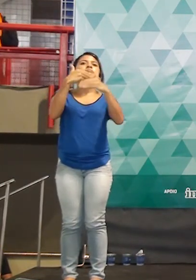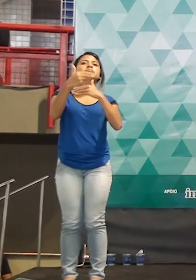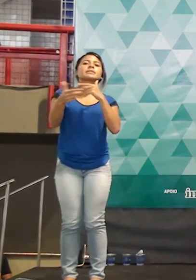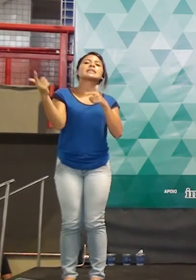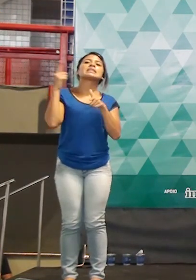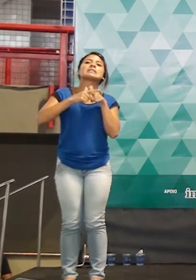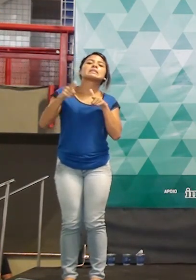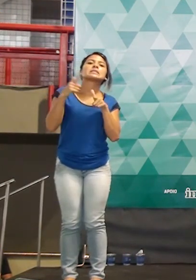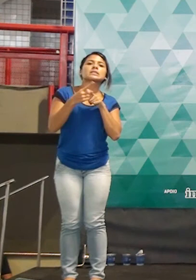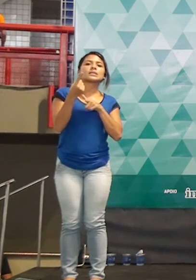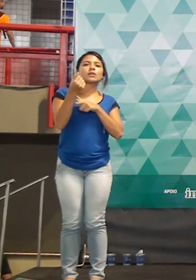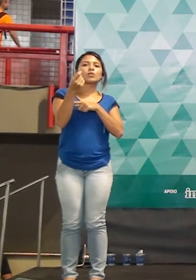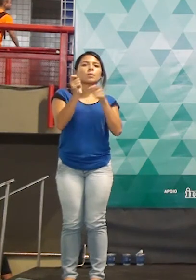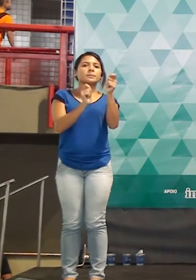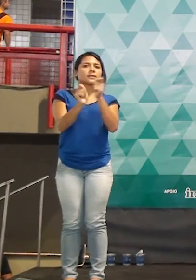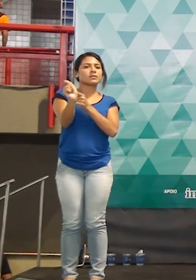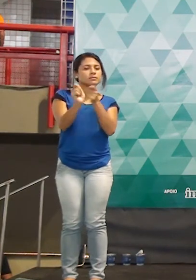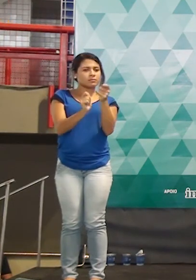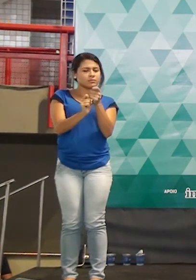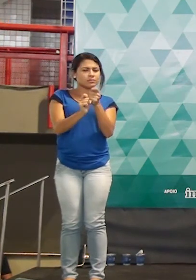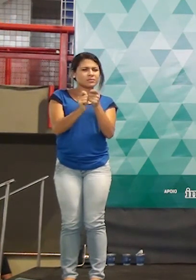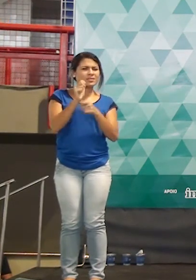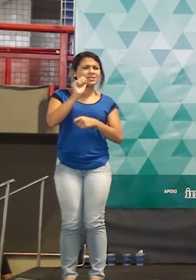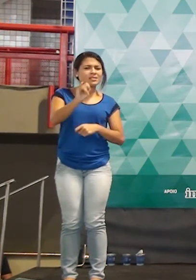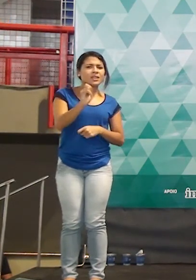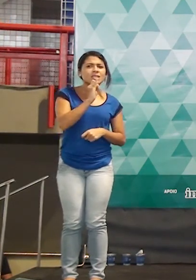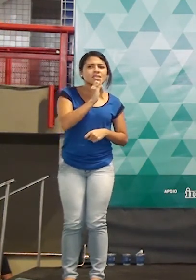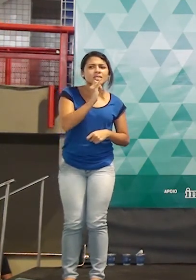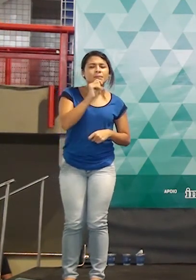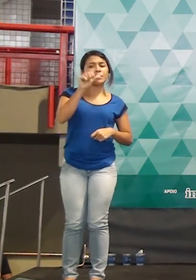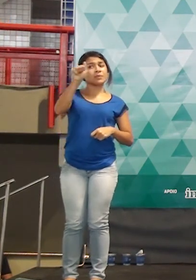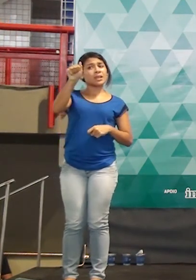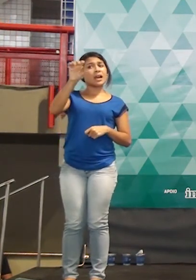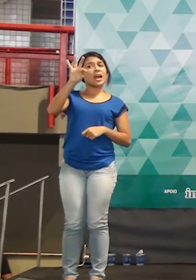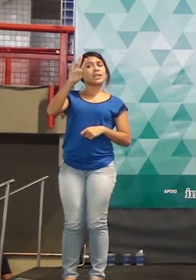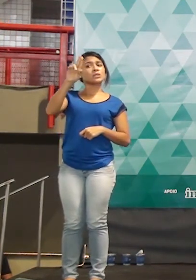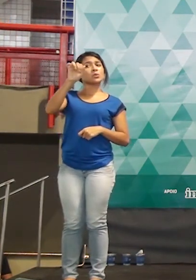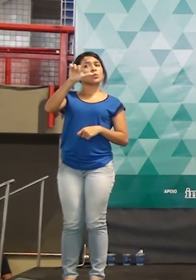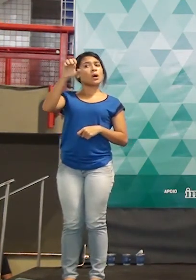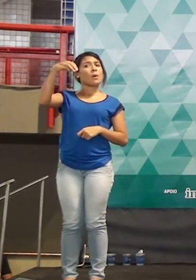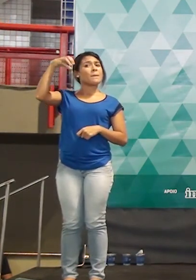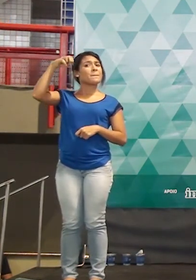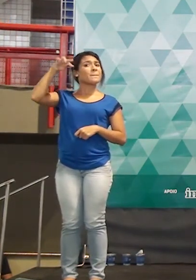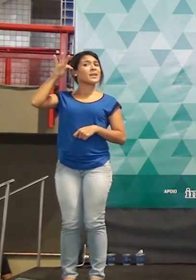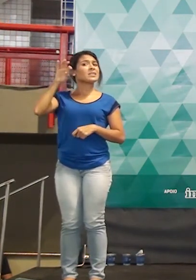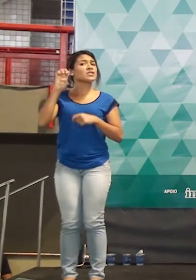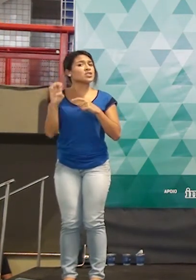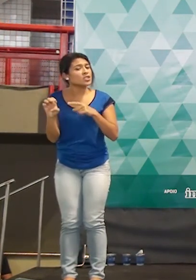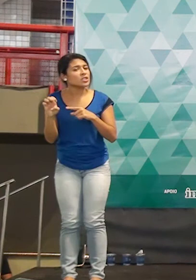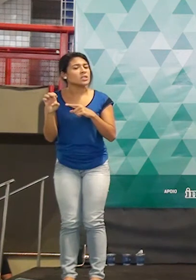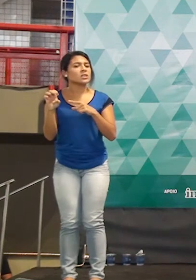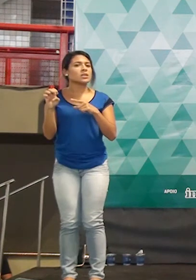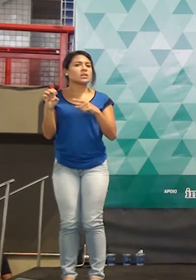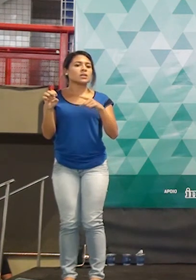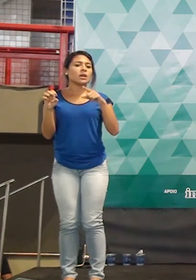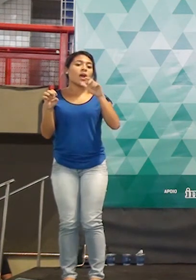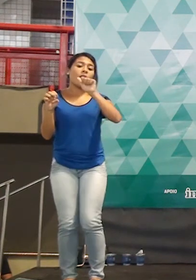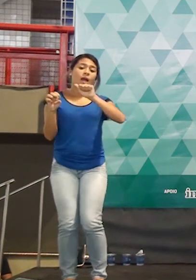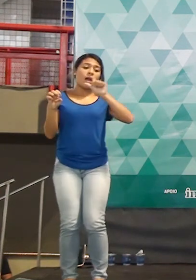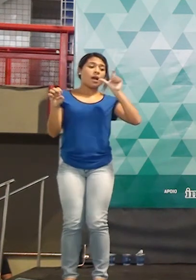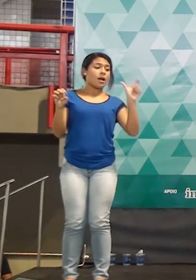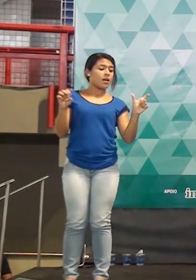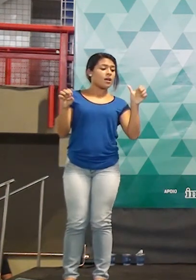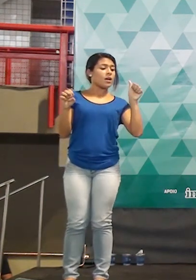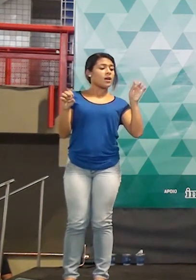econômica. Quando eu digo atualmente, o Brasil atravessa, veja que o atravessa está